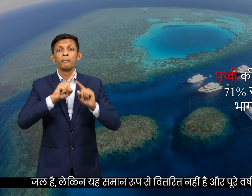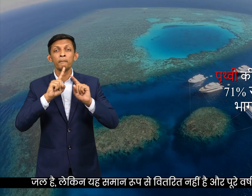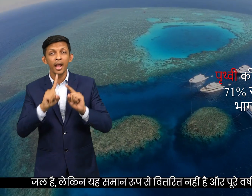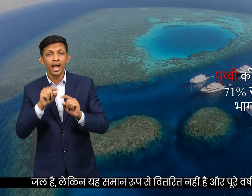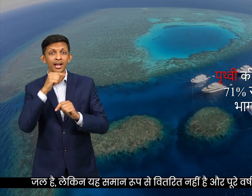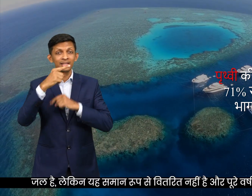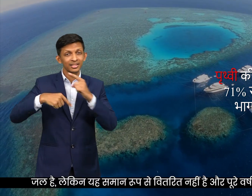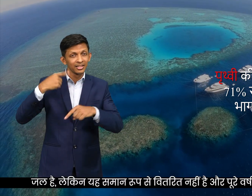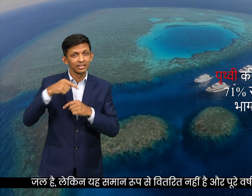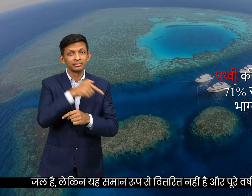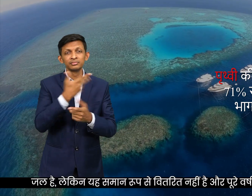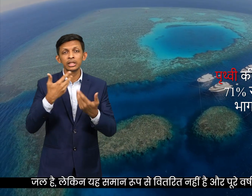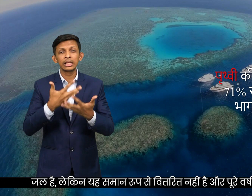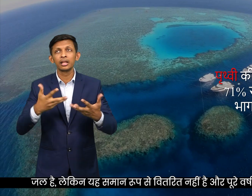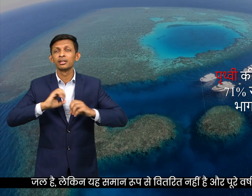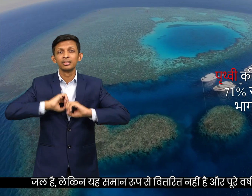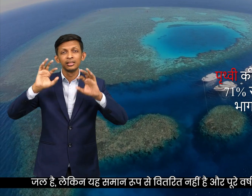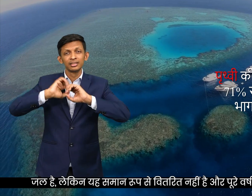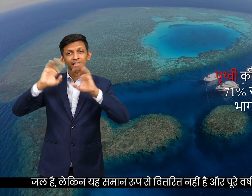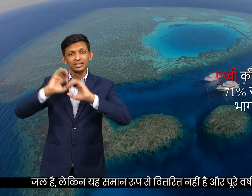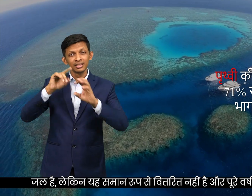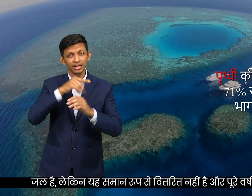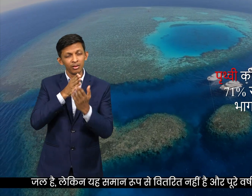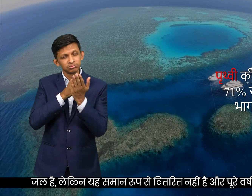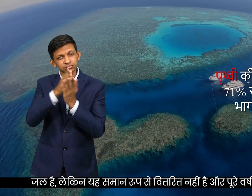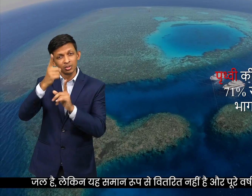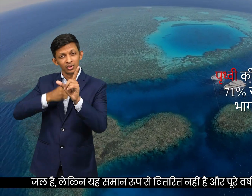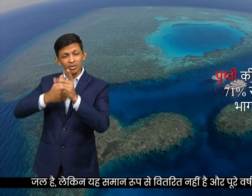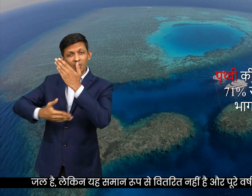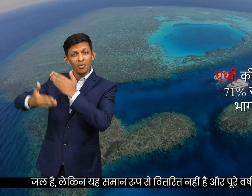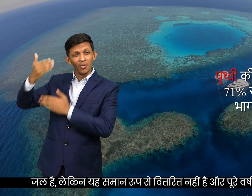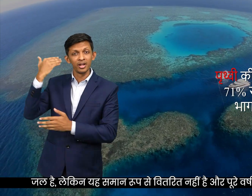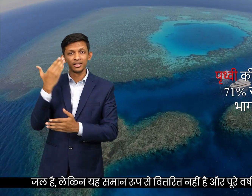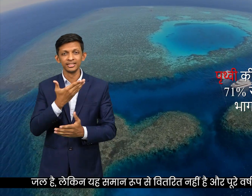से वितरित नहीं है और पूरे वर्ष में स्थिर नहीं रहता है।